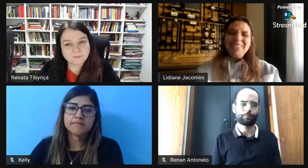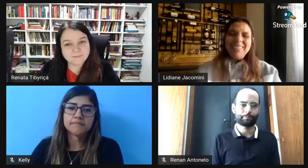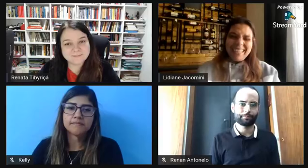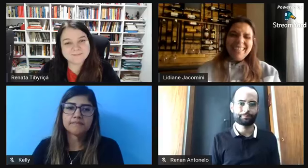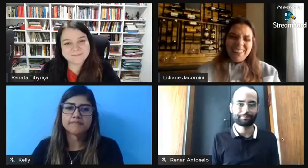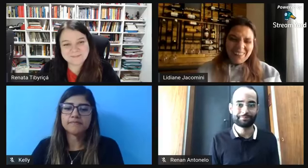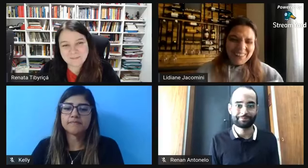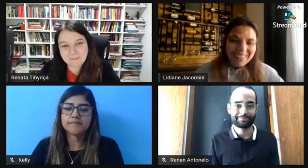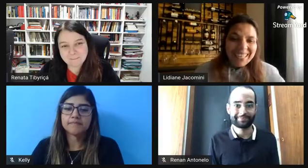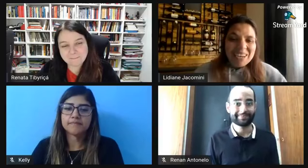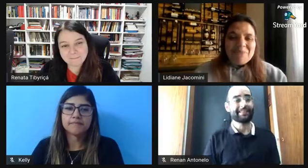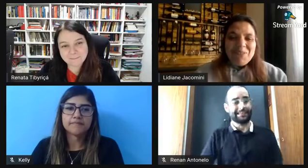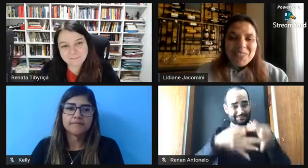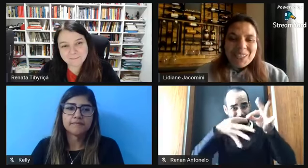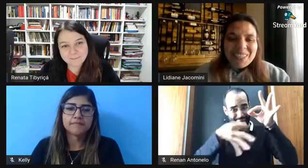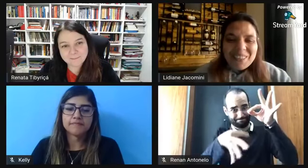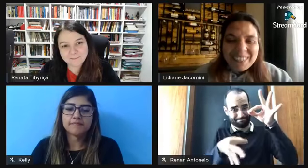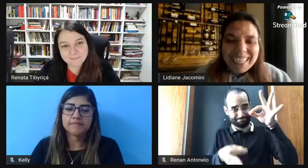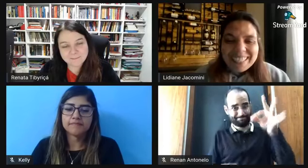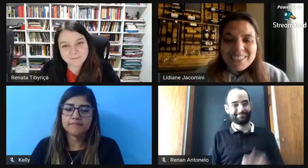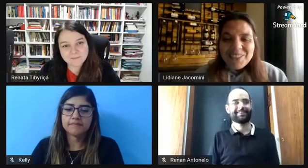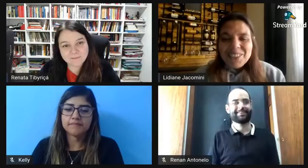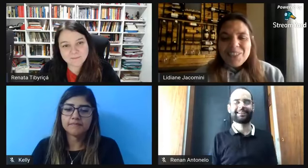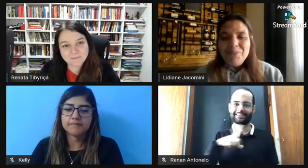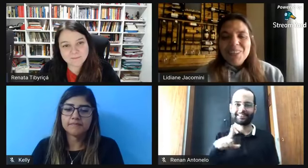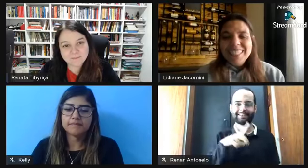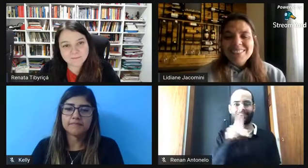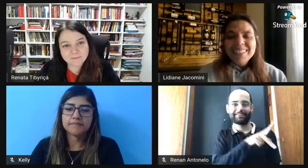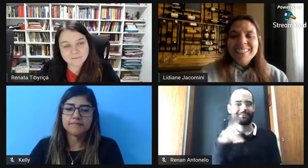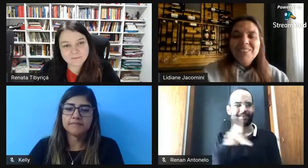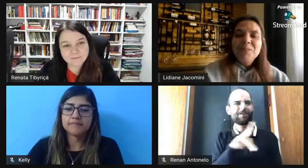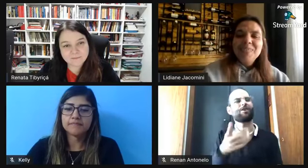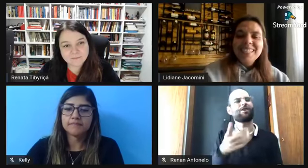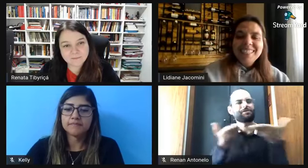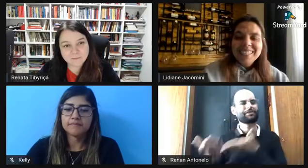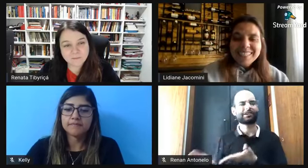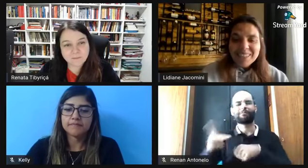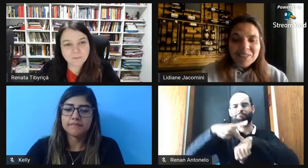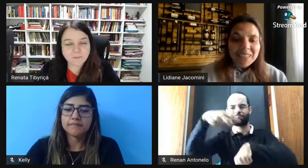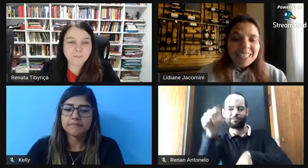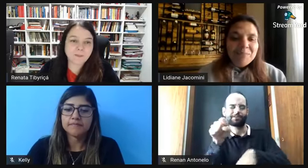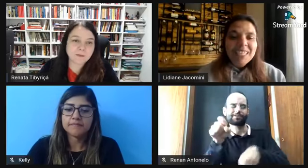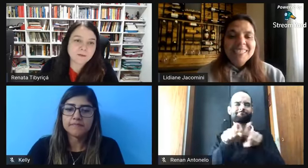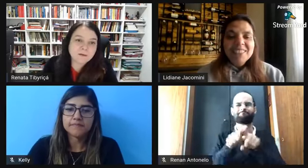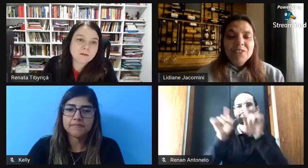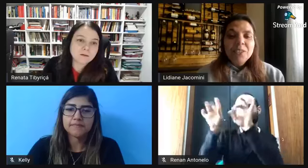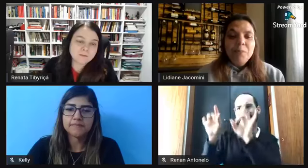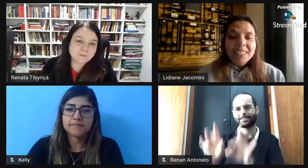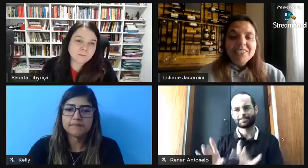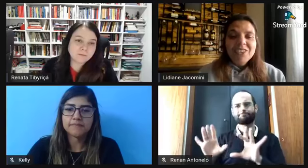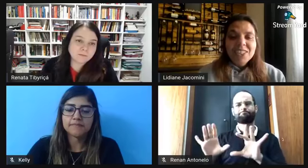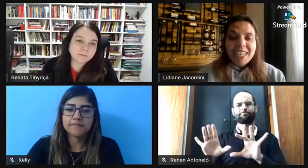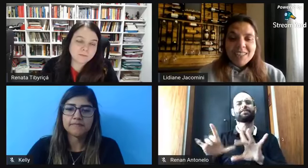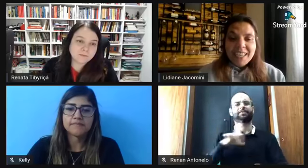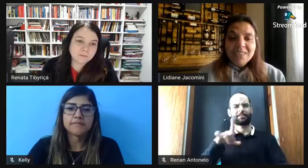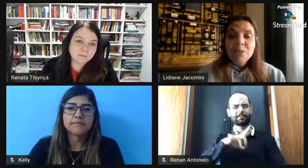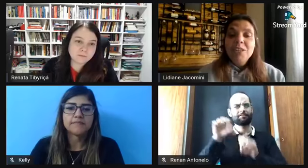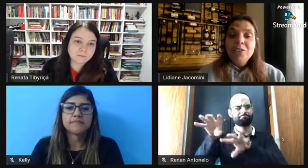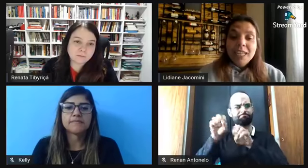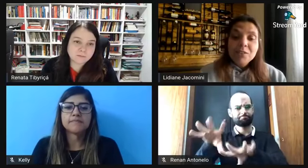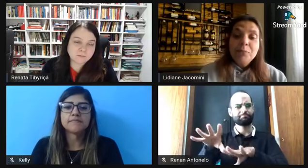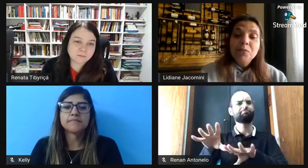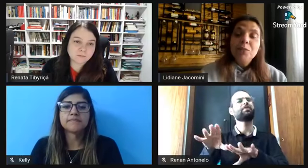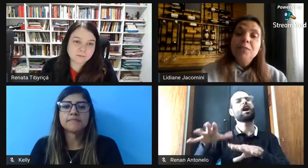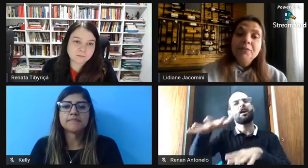O currículo dela é longo. Professora convidada de cursos de pós-graduação e especialização, ministrando disciplinas